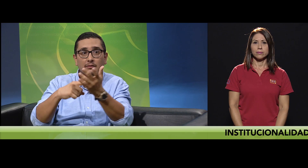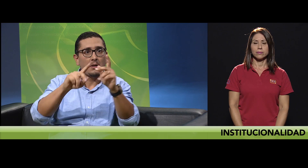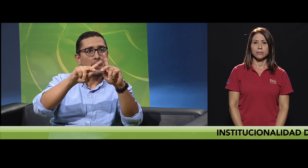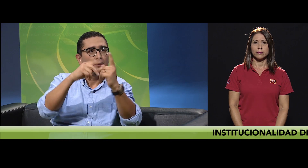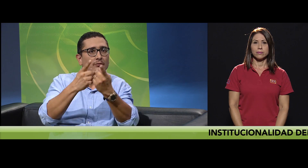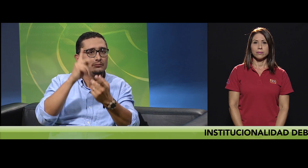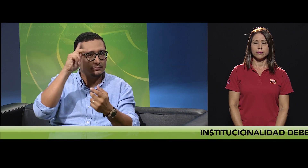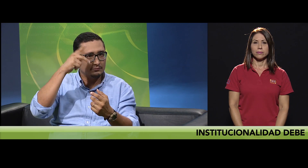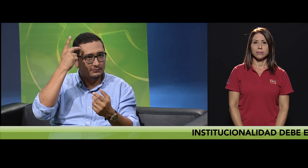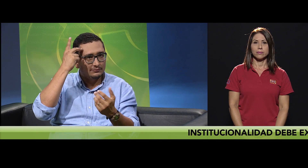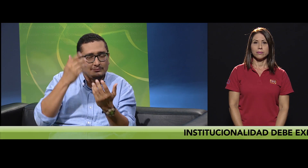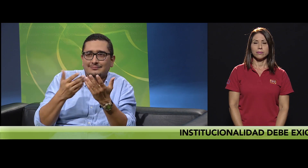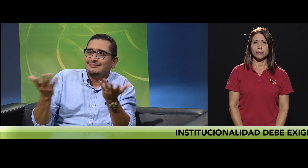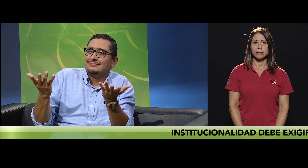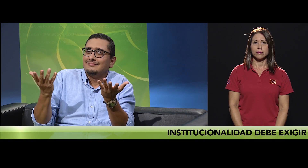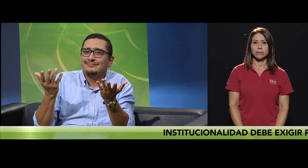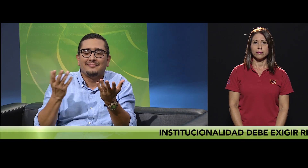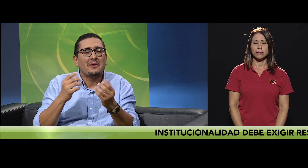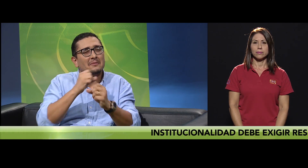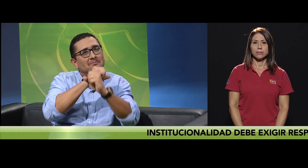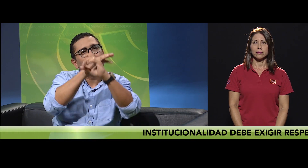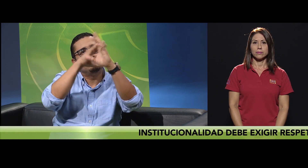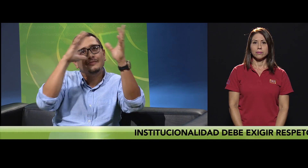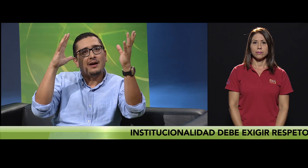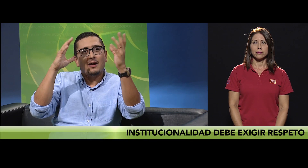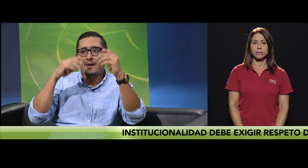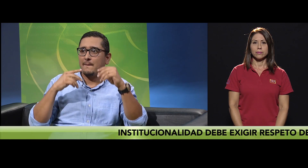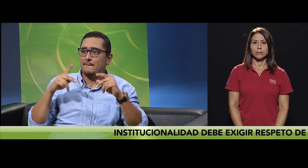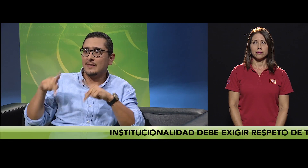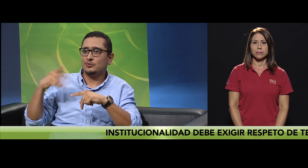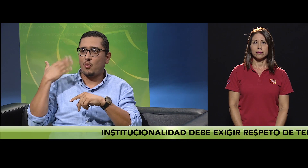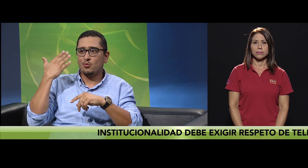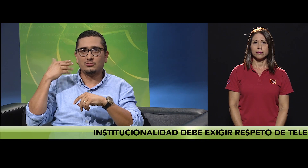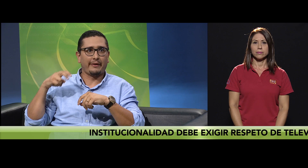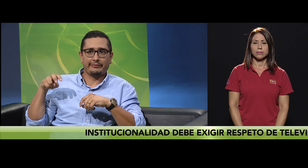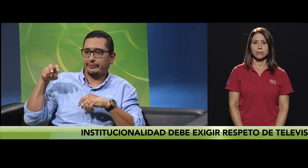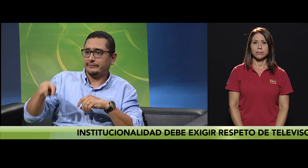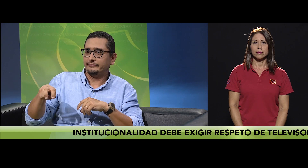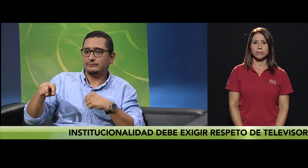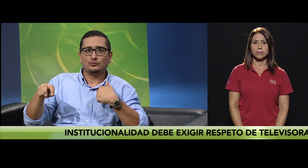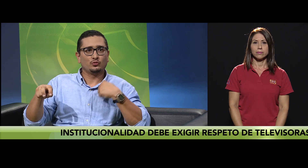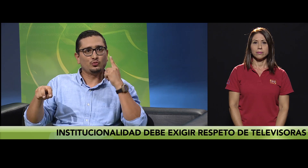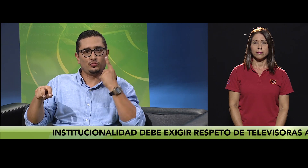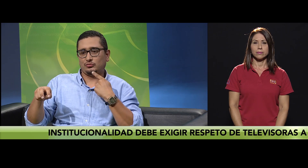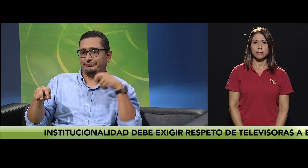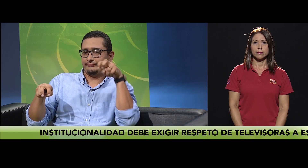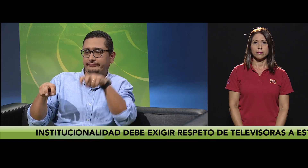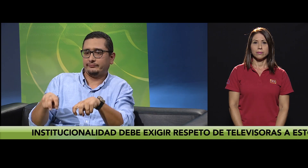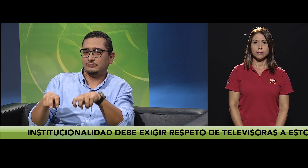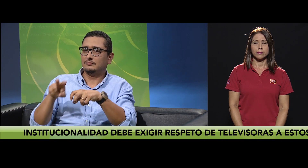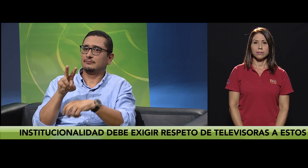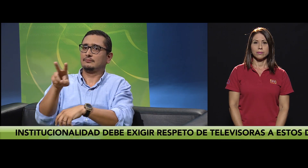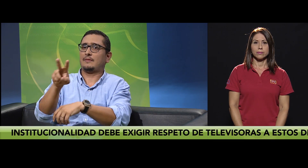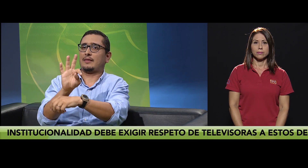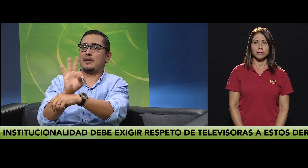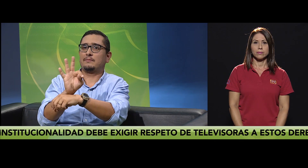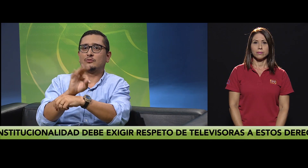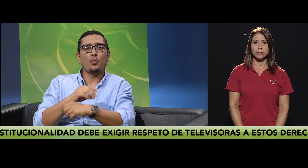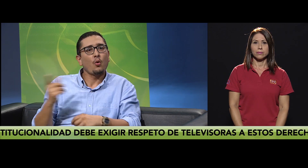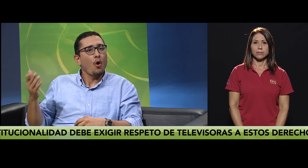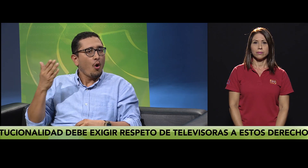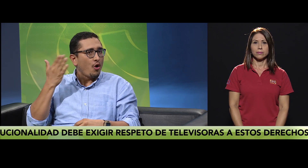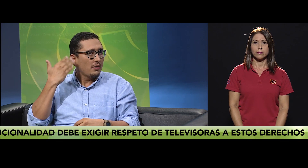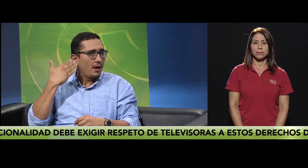la comunicación, en los debates, en los partidos políticos, en otras situaciones. Imaginémonos, por ejemplo, las personas oyentes y las